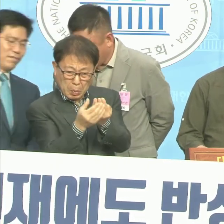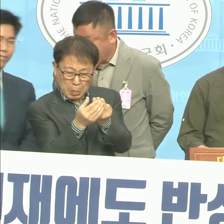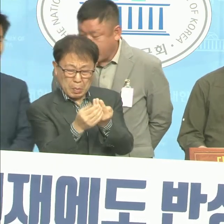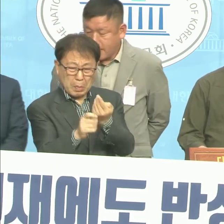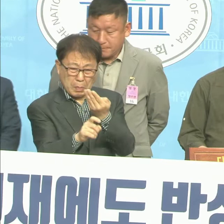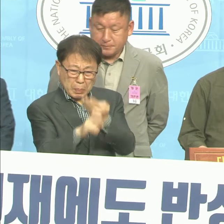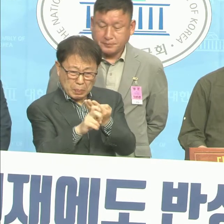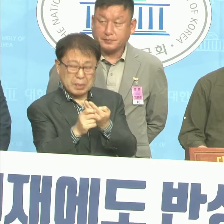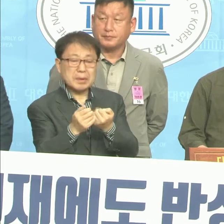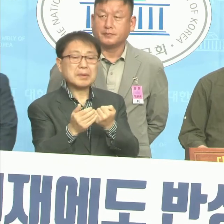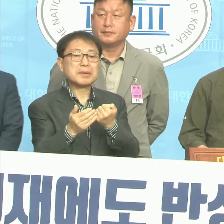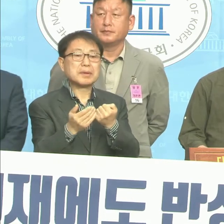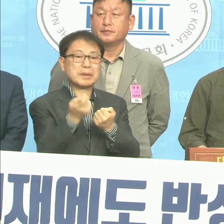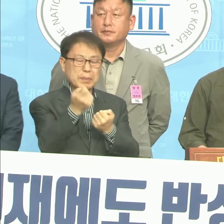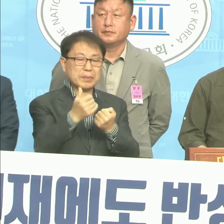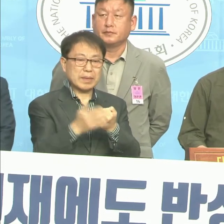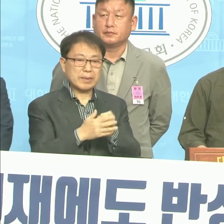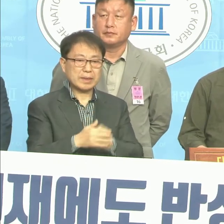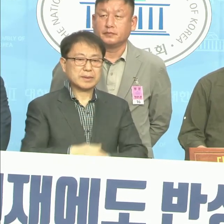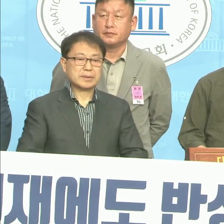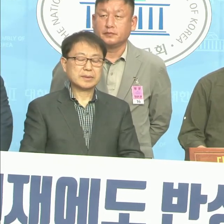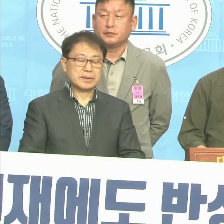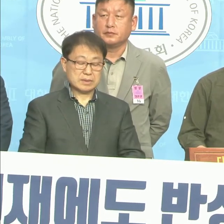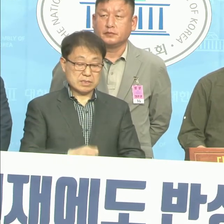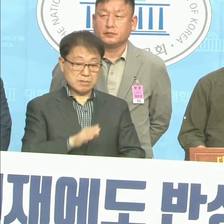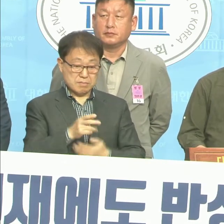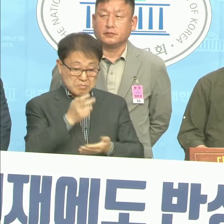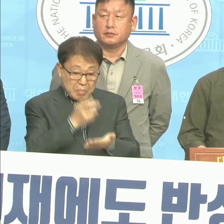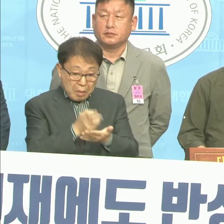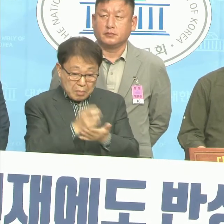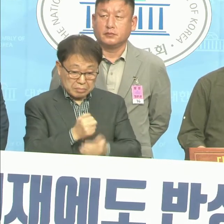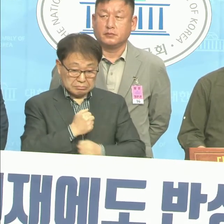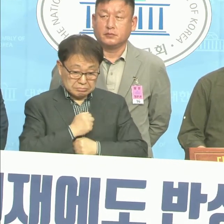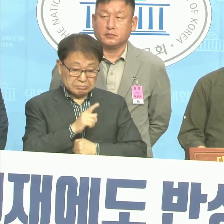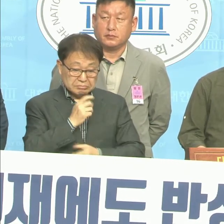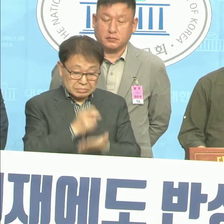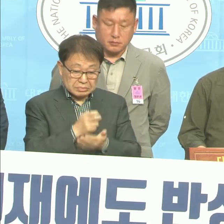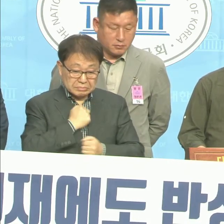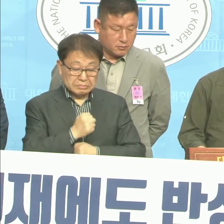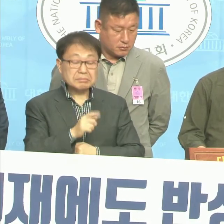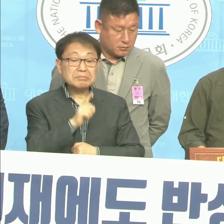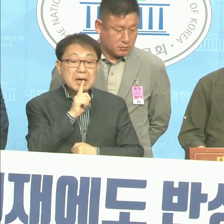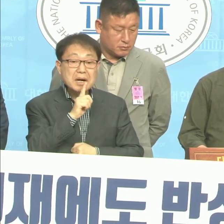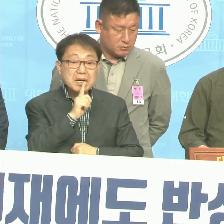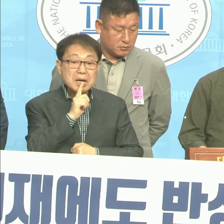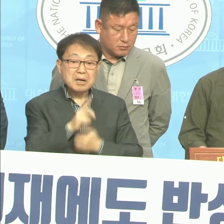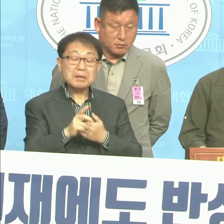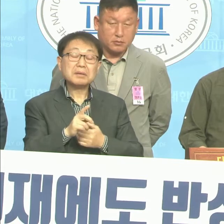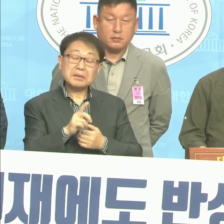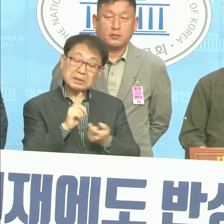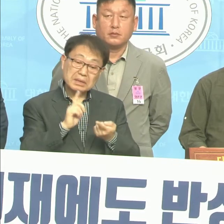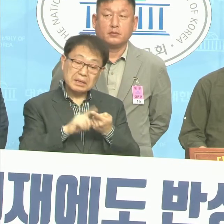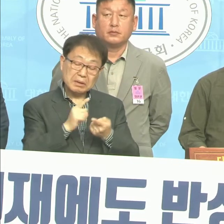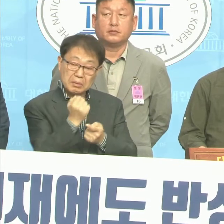너 삼성 주법이 줄 껀 준법경영 문화 메어 부정이 온 법이 밥 및 비도덕적 행위가